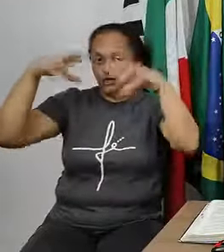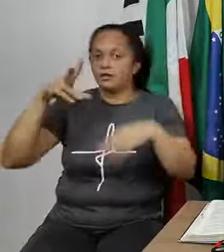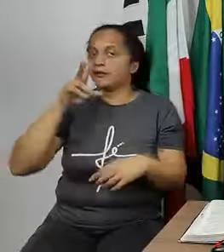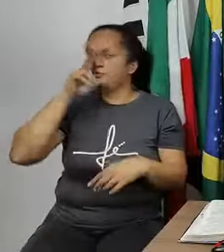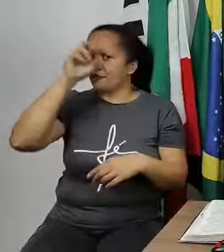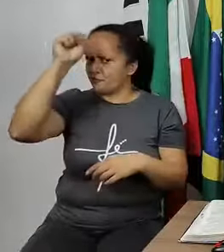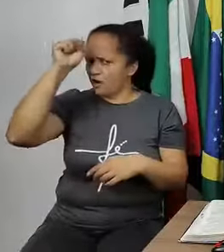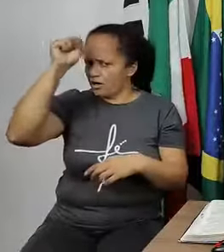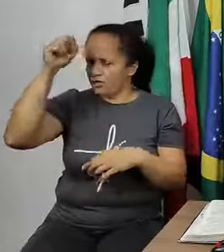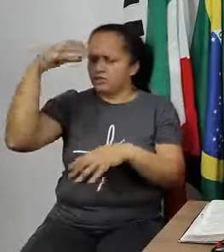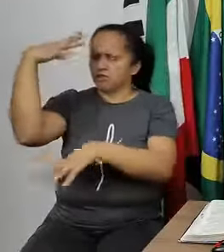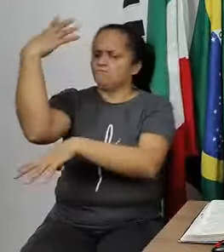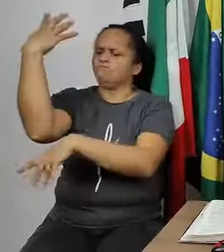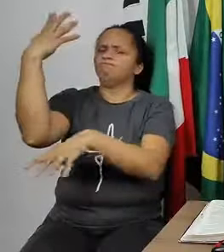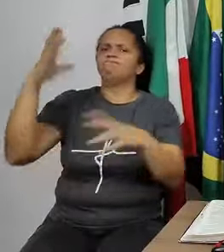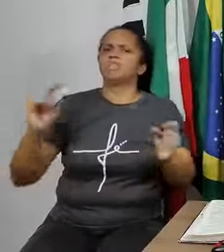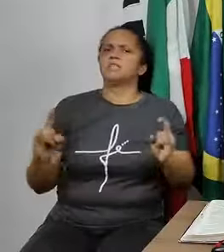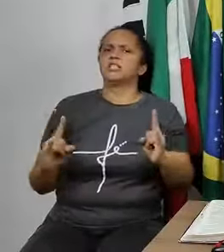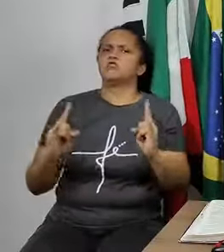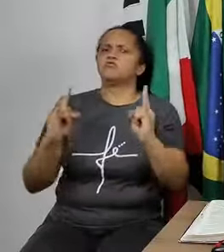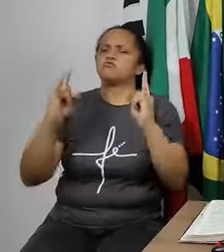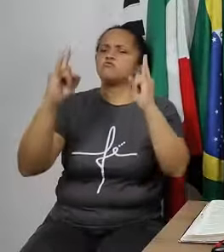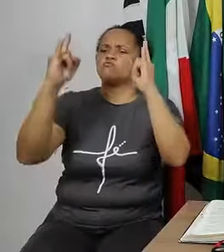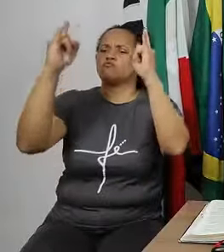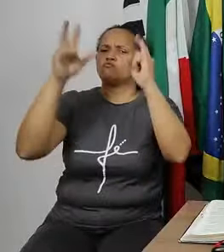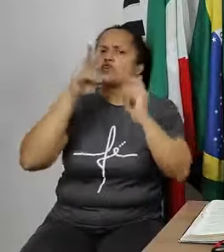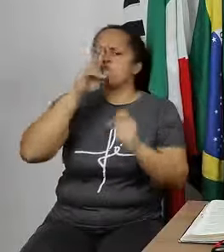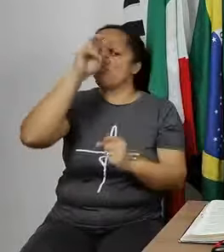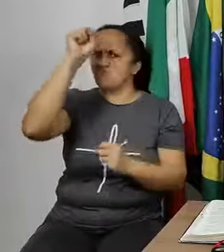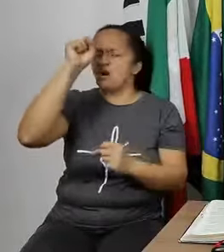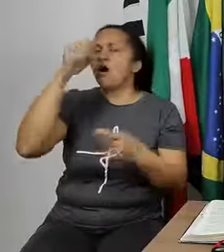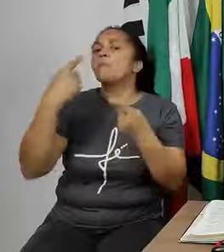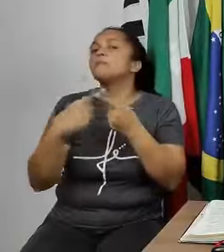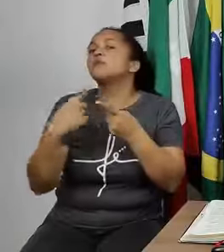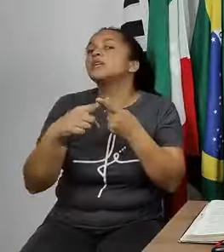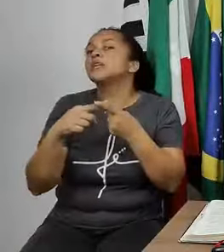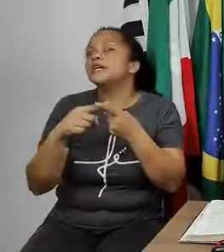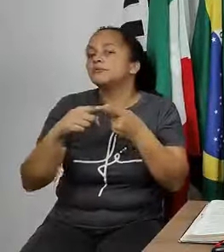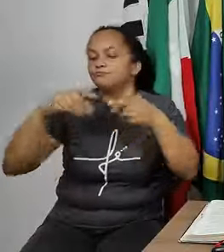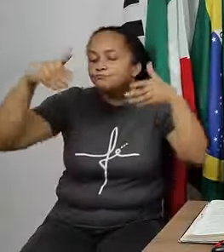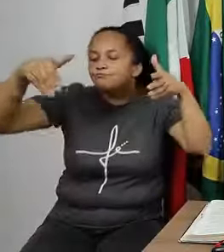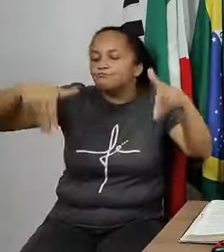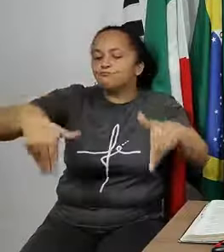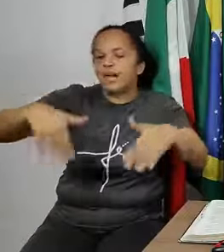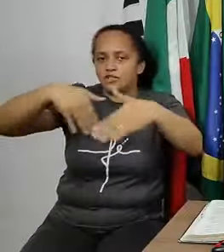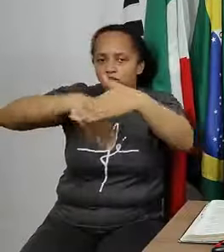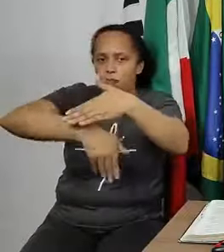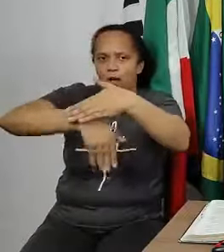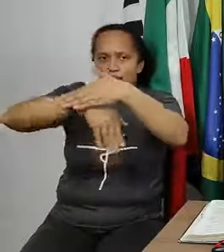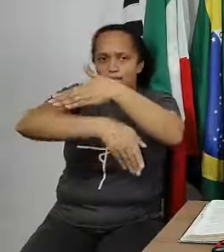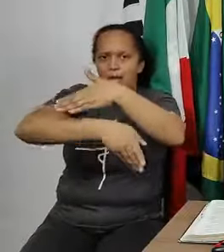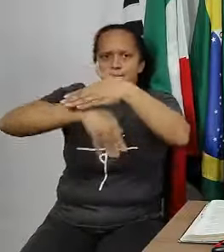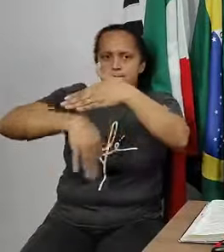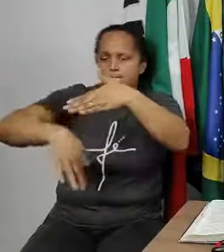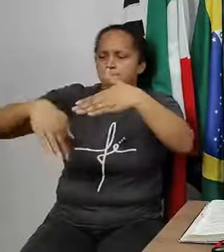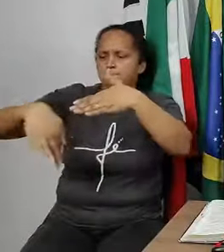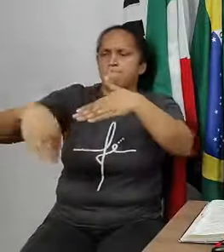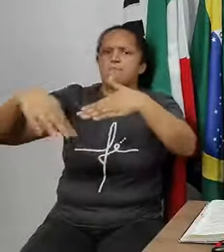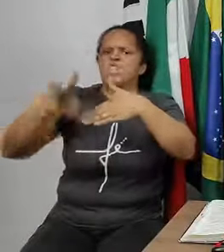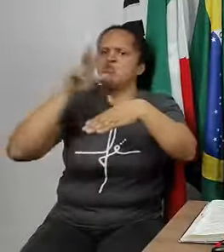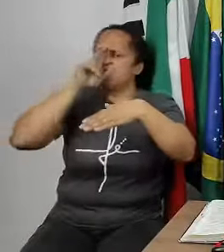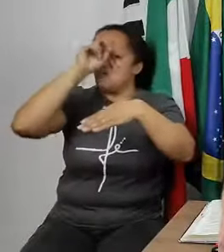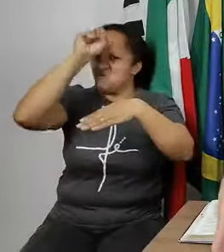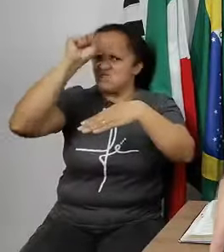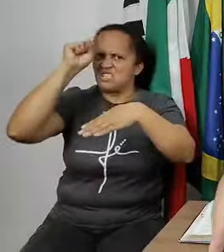a construtora, né, cavou mais de 20, 25 metros de profundidade, né, para poder